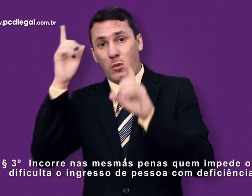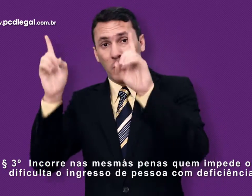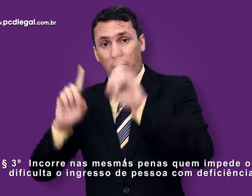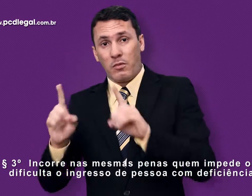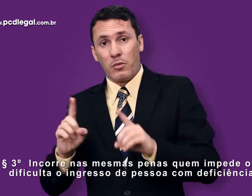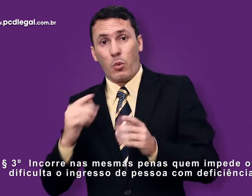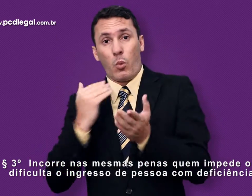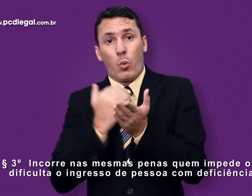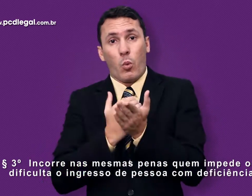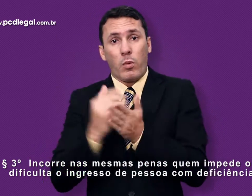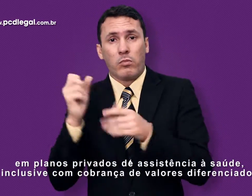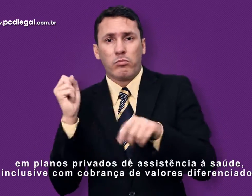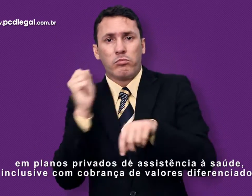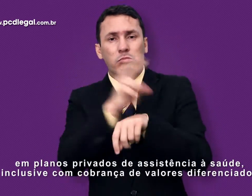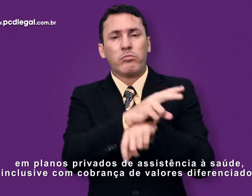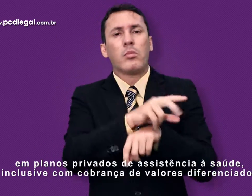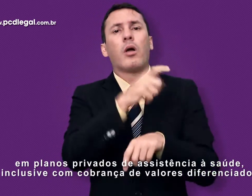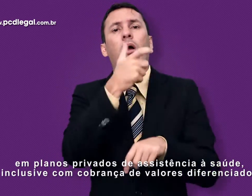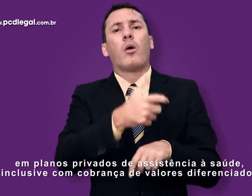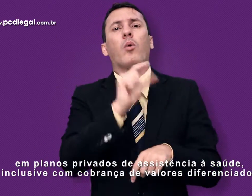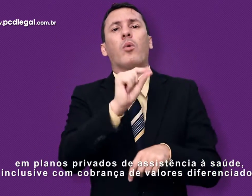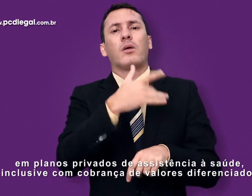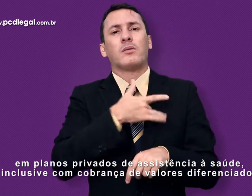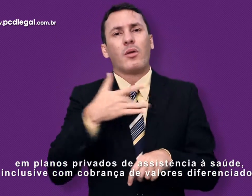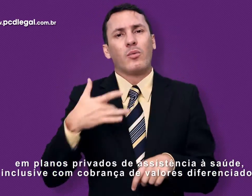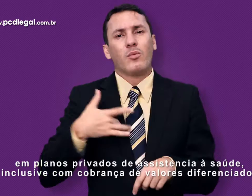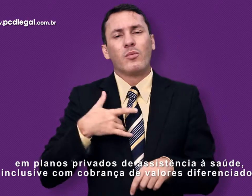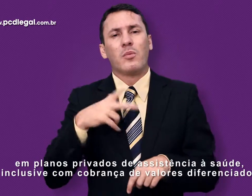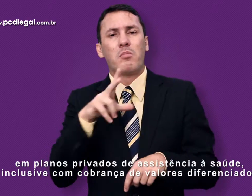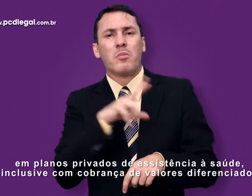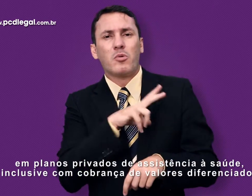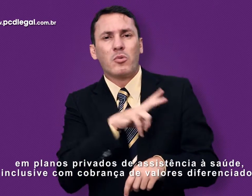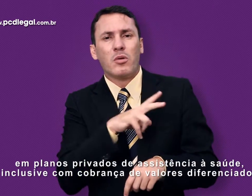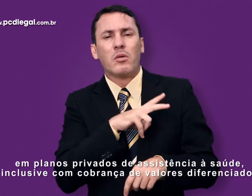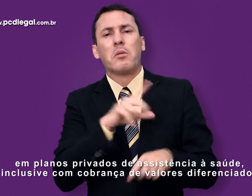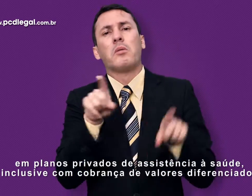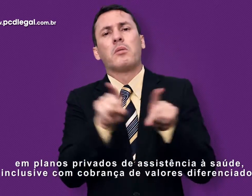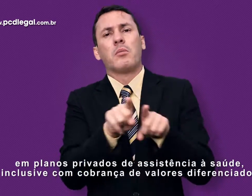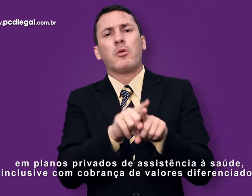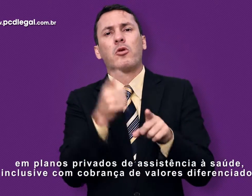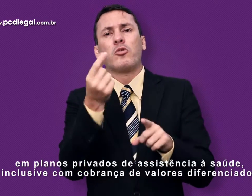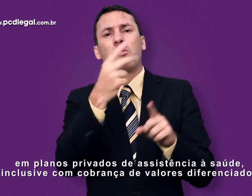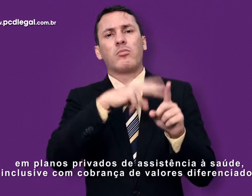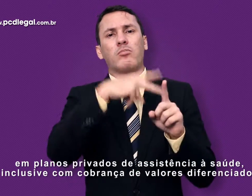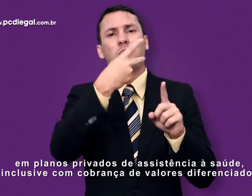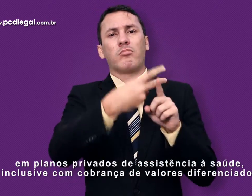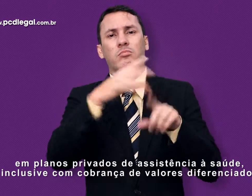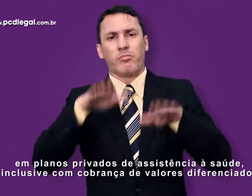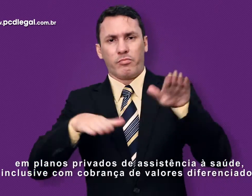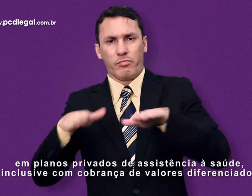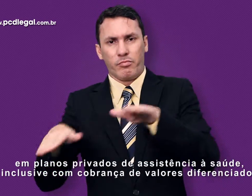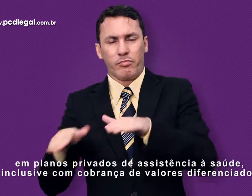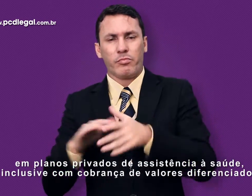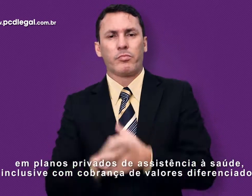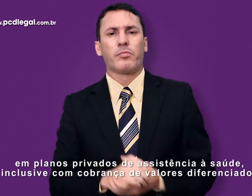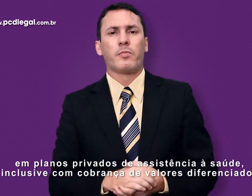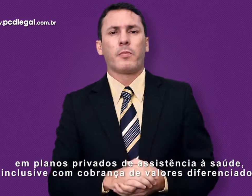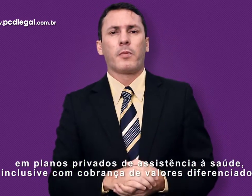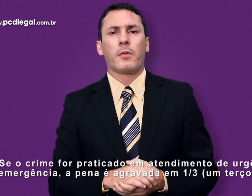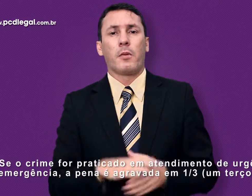com deficiência em planos privados de assistência à saúde, inclusive com cobrança de valores diferenciados.